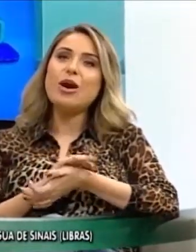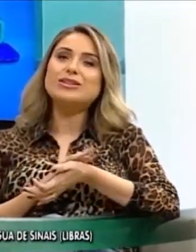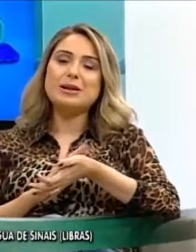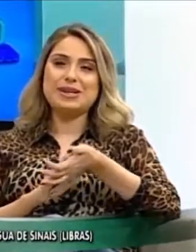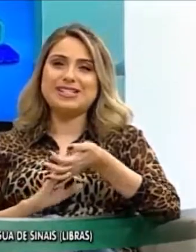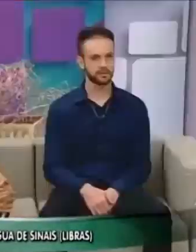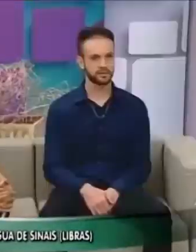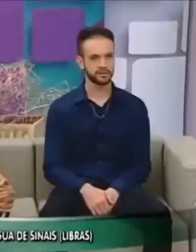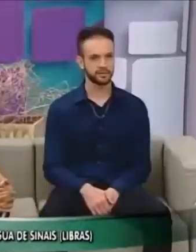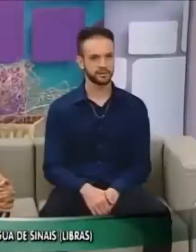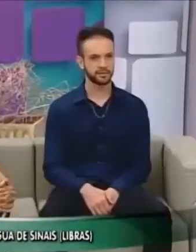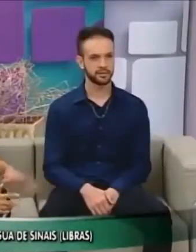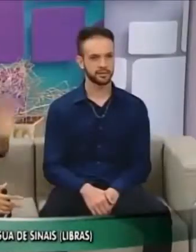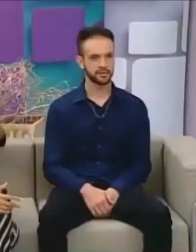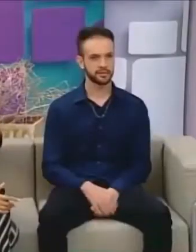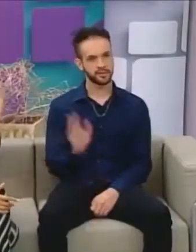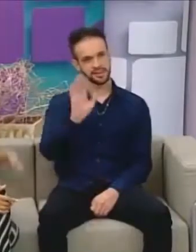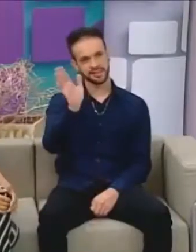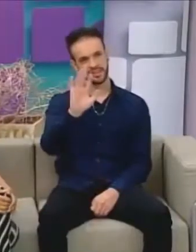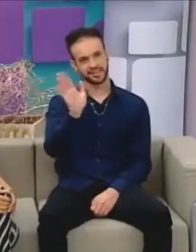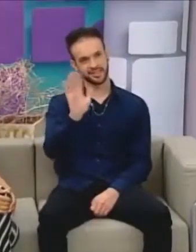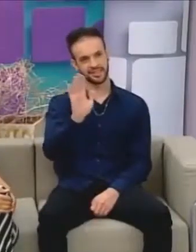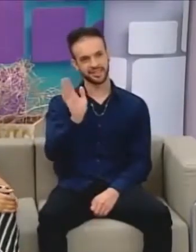Helder Aparecido. Não sai daí que eu já volto.